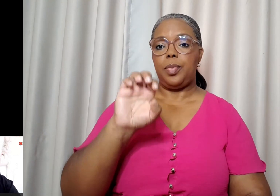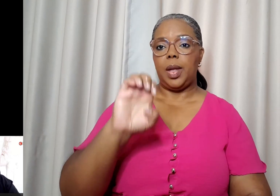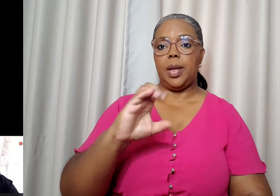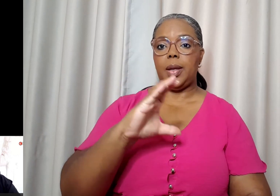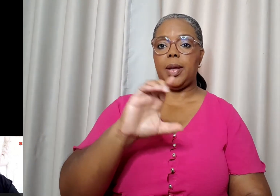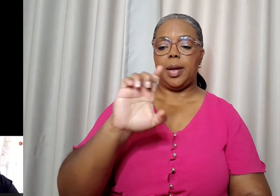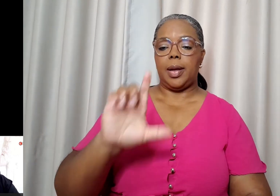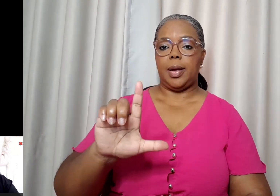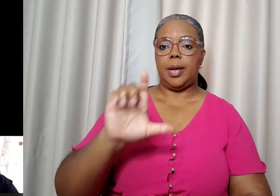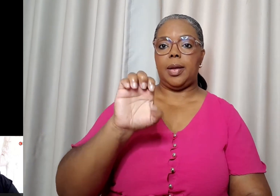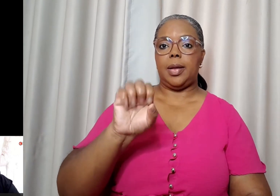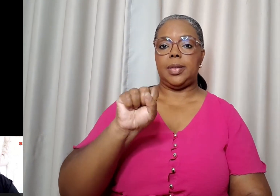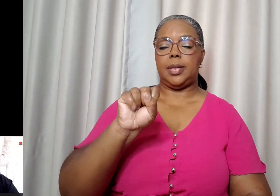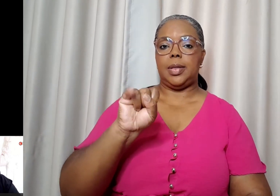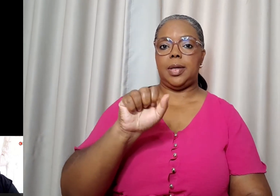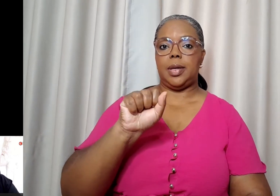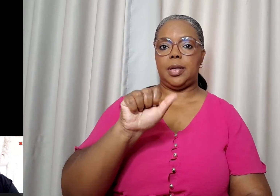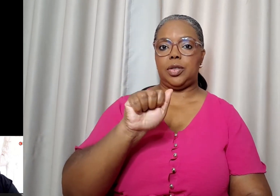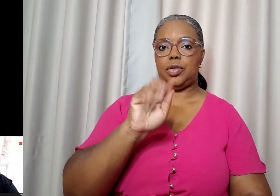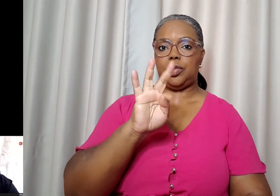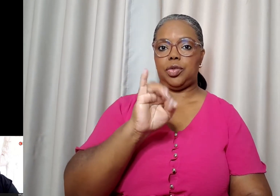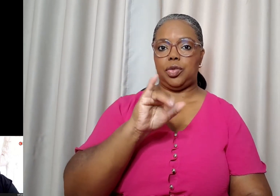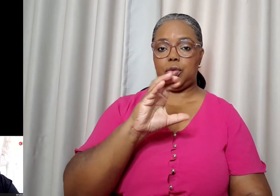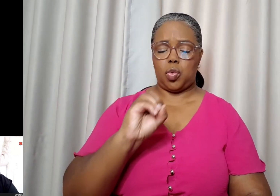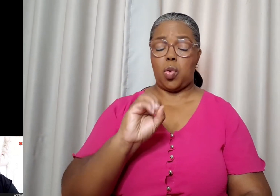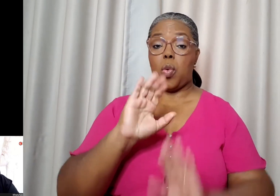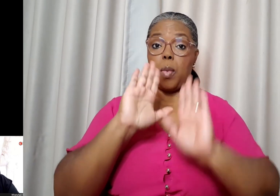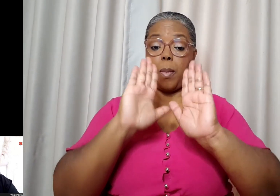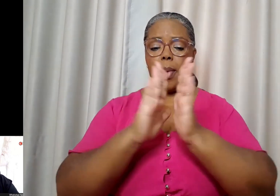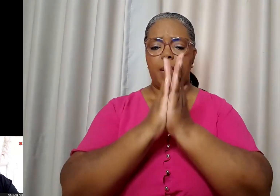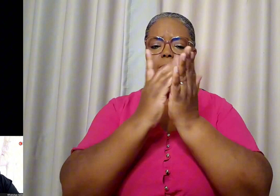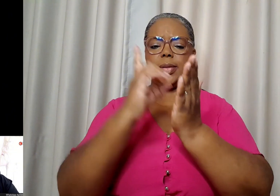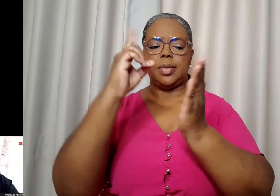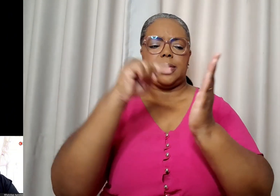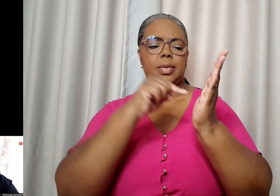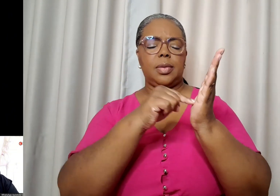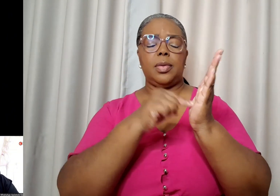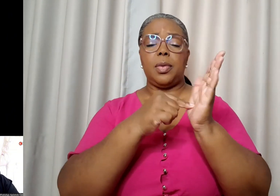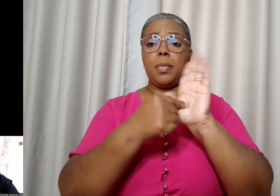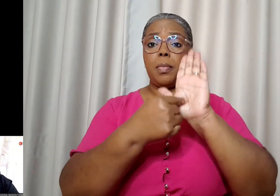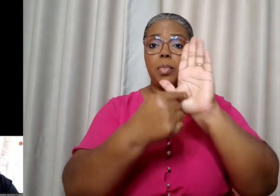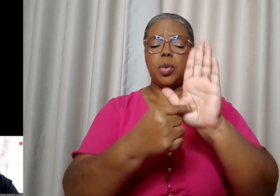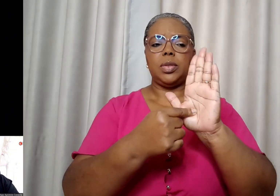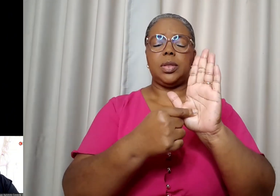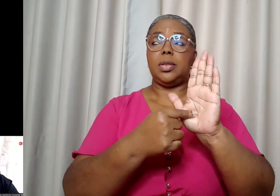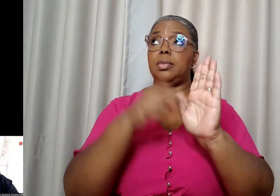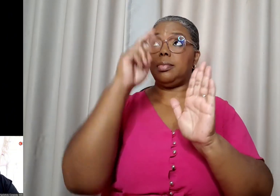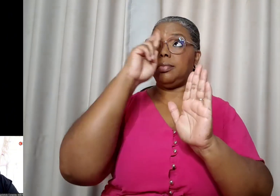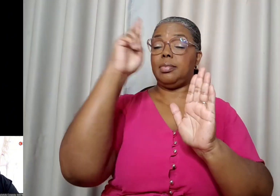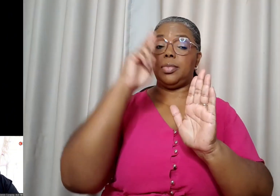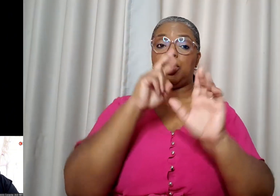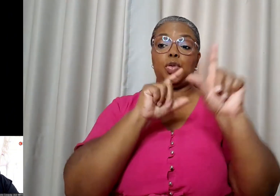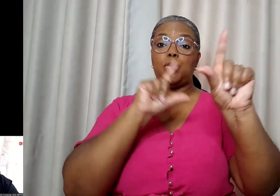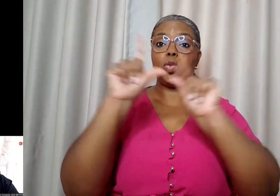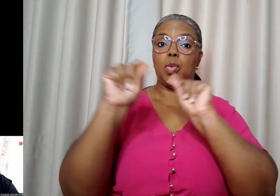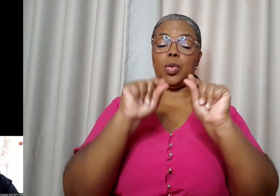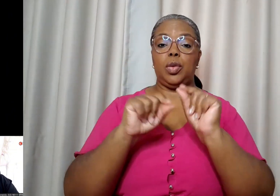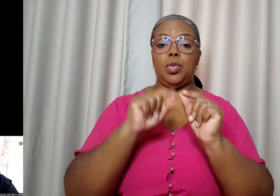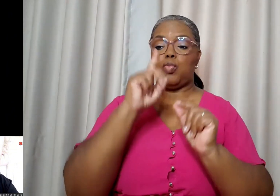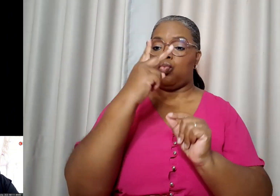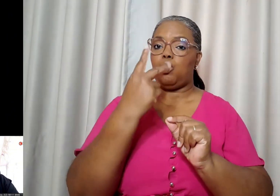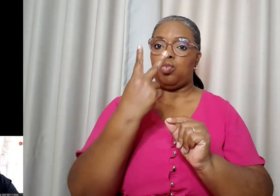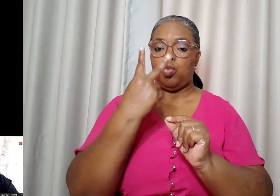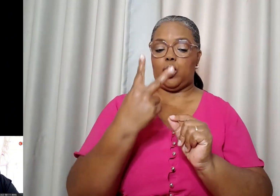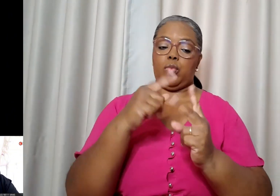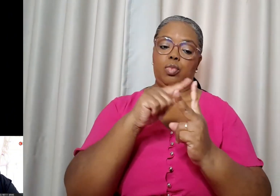José, a gente vê que o Senhor escolhe um casal normal, trabalhador normal, para que